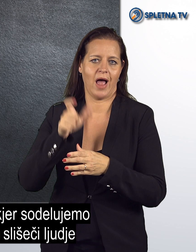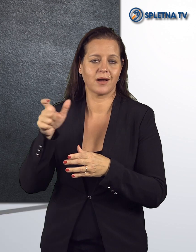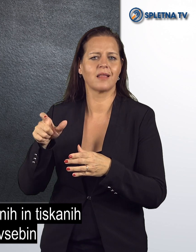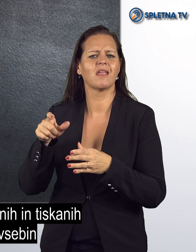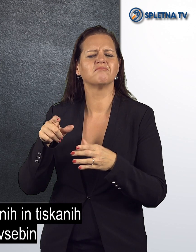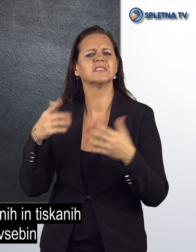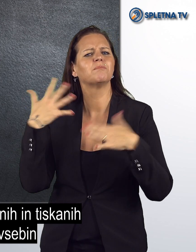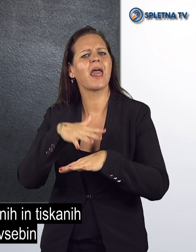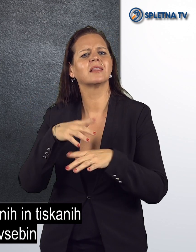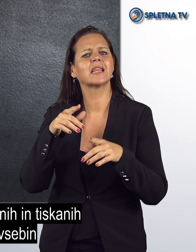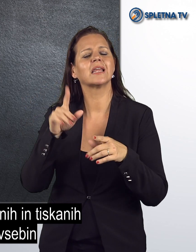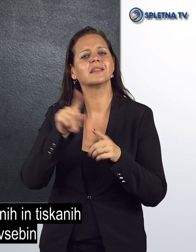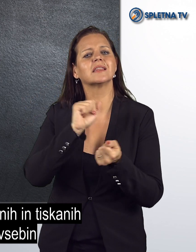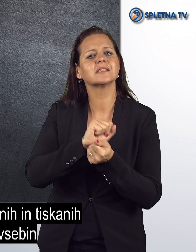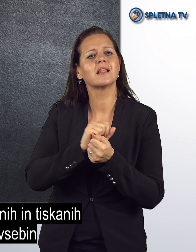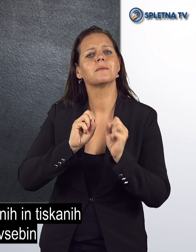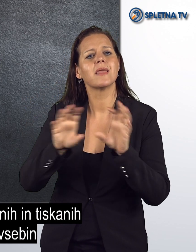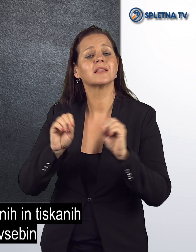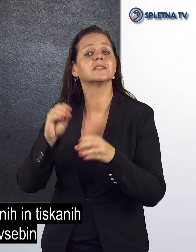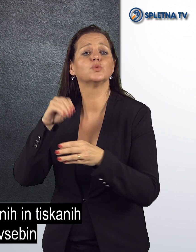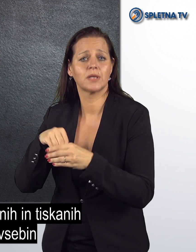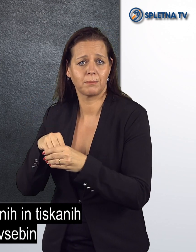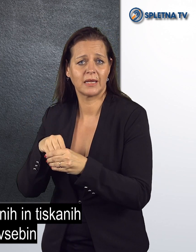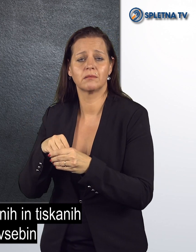Ustvarjanje spletnih in tiskanih medijskih vsebin.